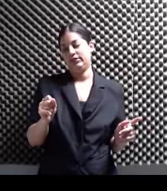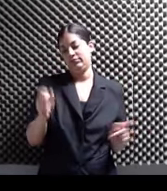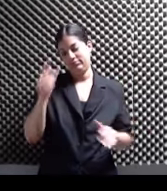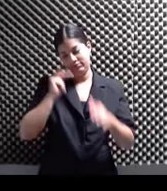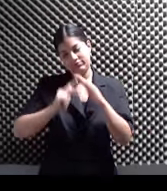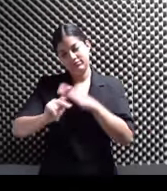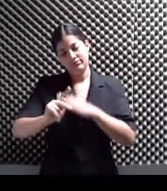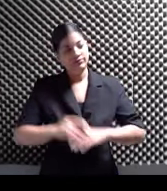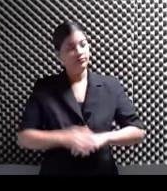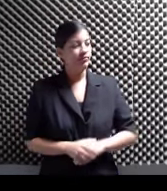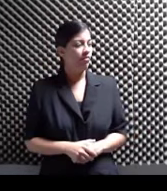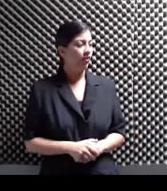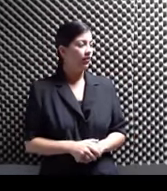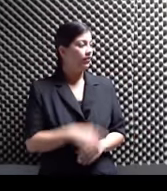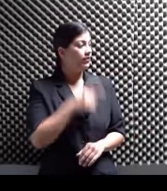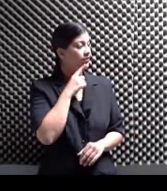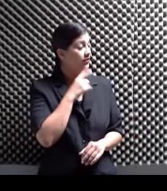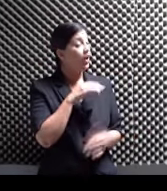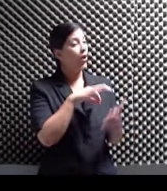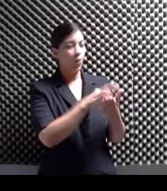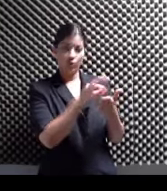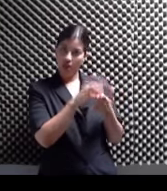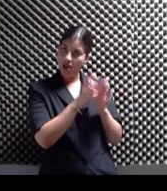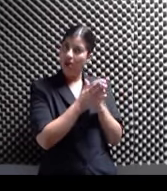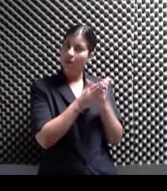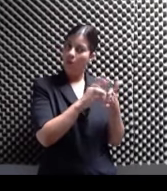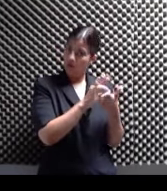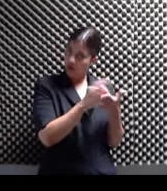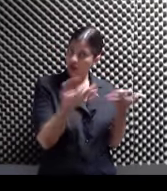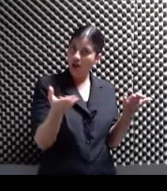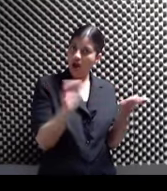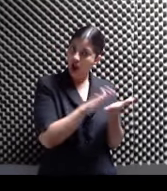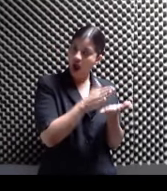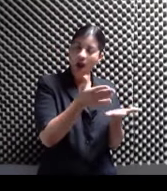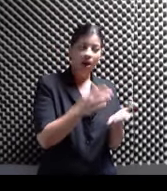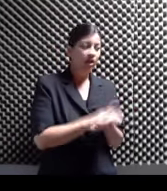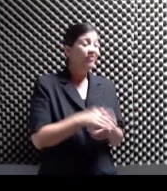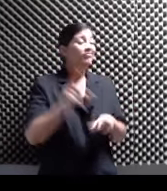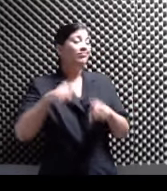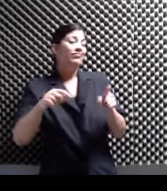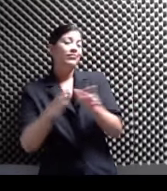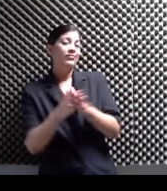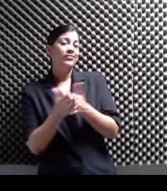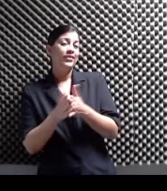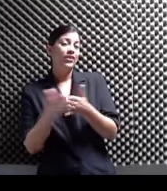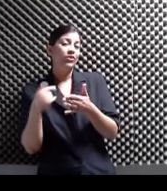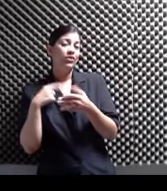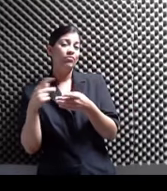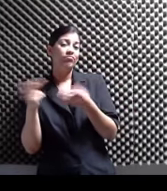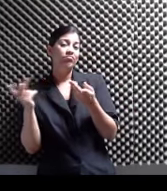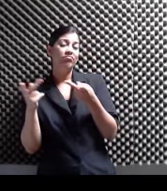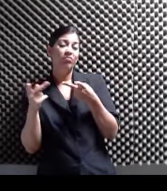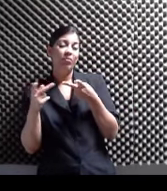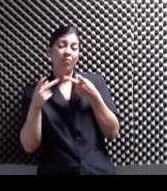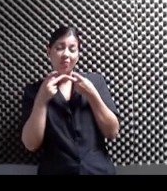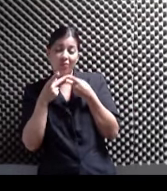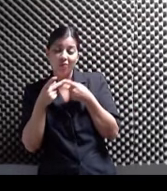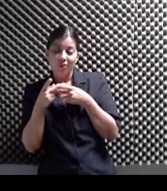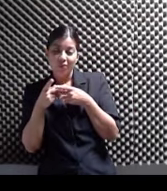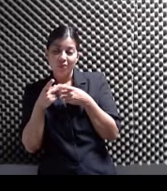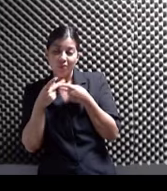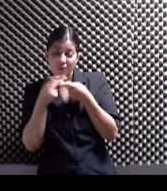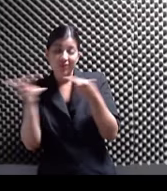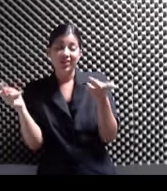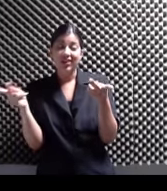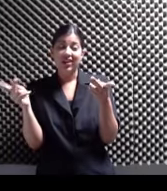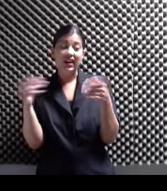primero. Tienes que contar los libros, me imagino. Porque es que hay algunos libros que se han publicado a través de unas editoriales para niños y eso.